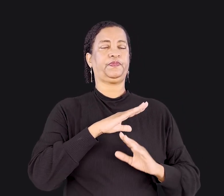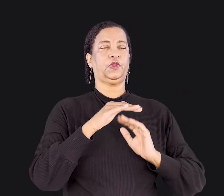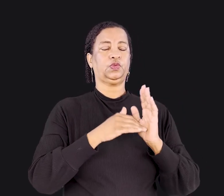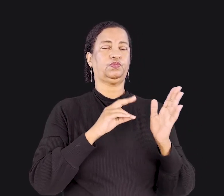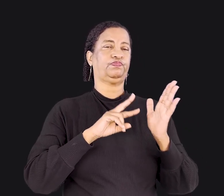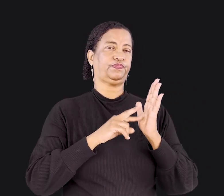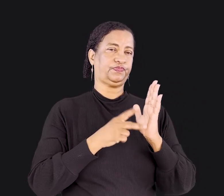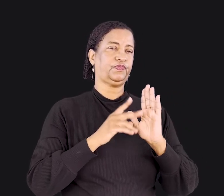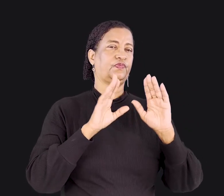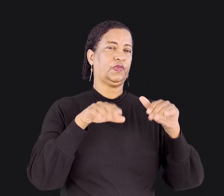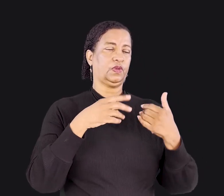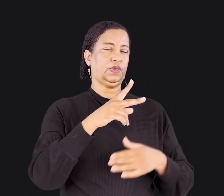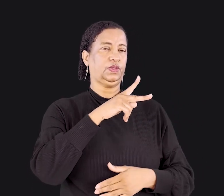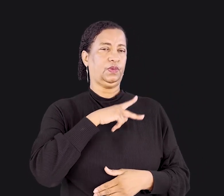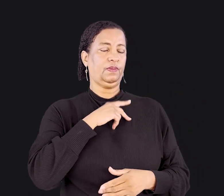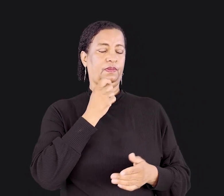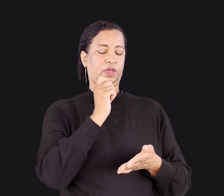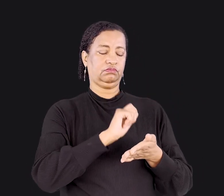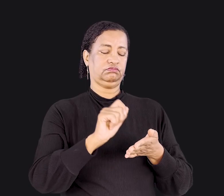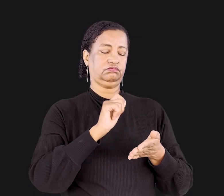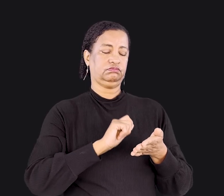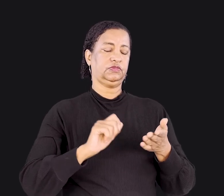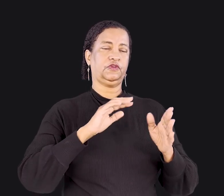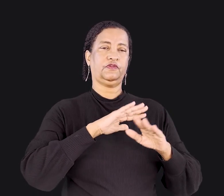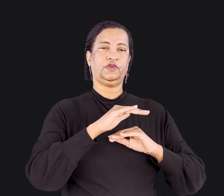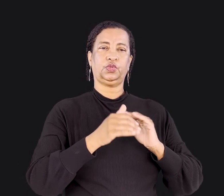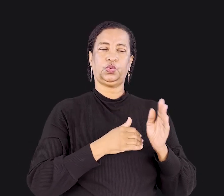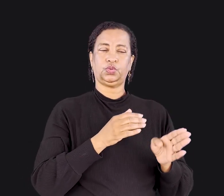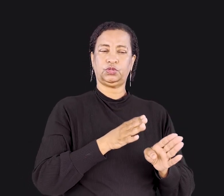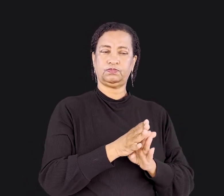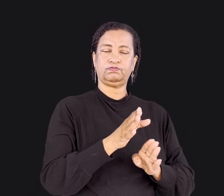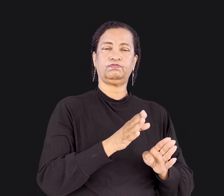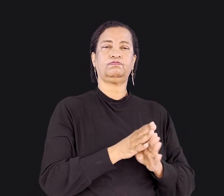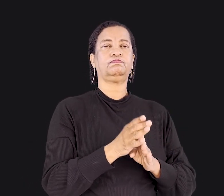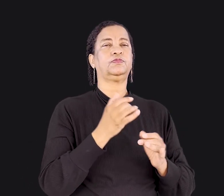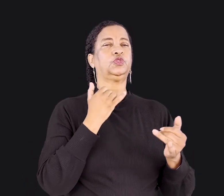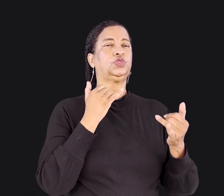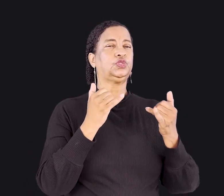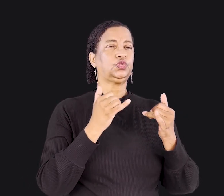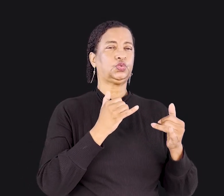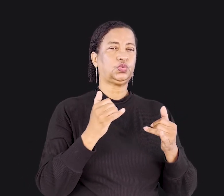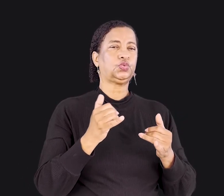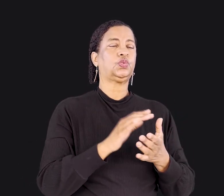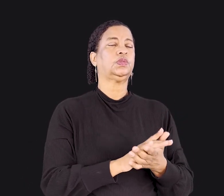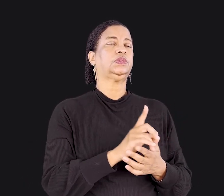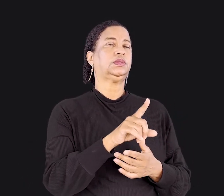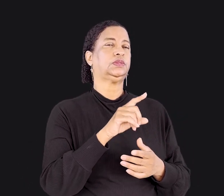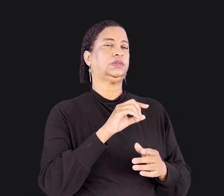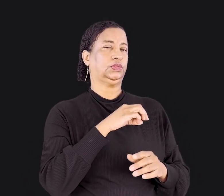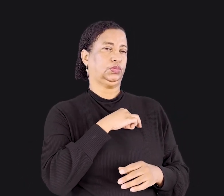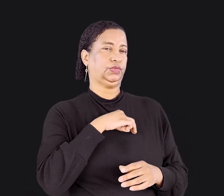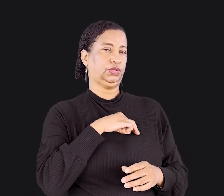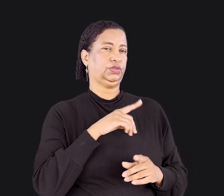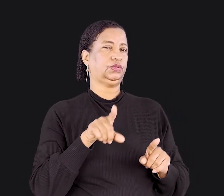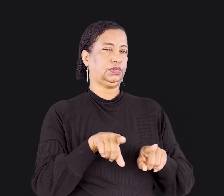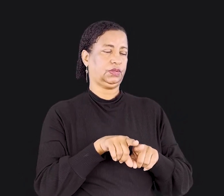tudo quer dizer que quando Paulo escreveu todas aquelas instruções a respeito do ministro e de suas credenciais para o